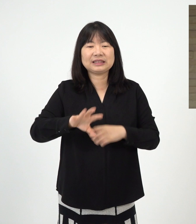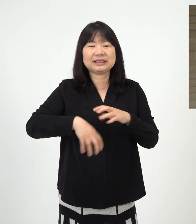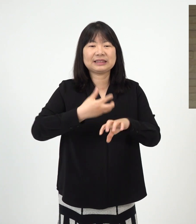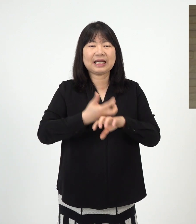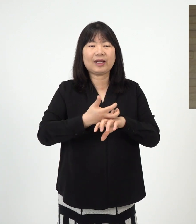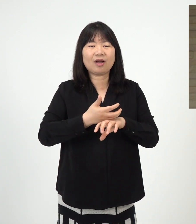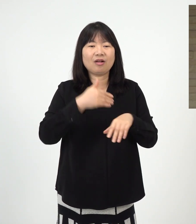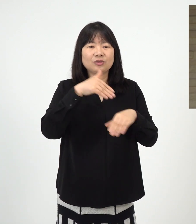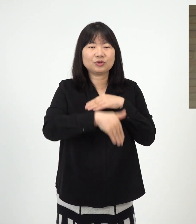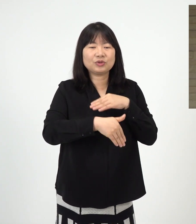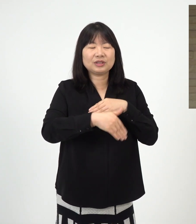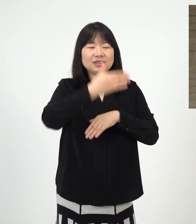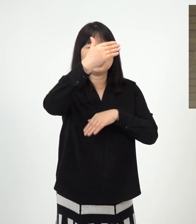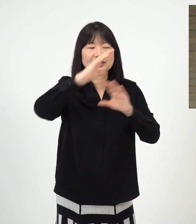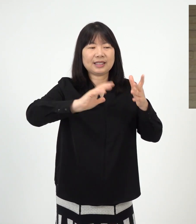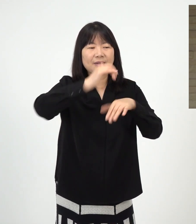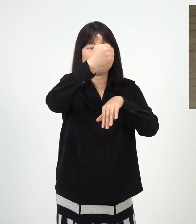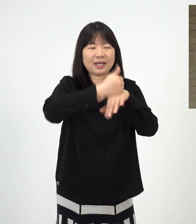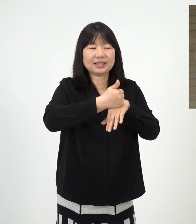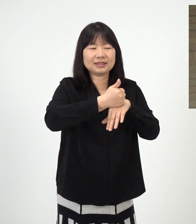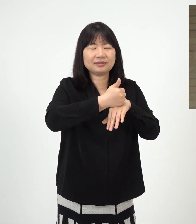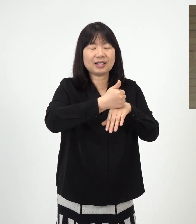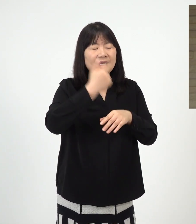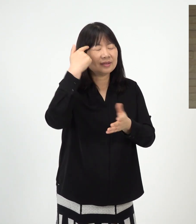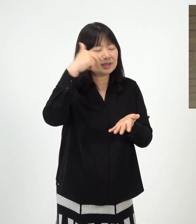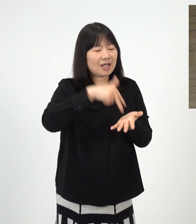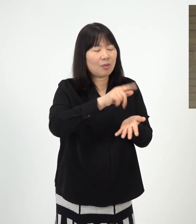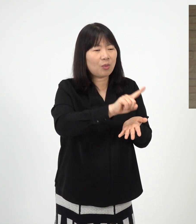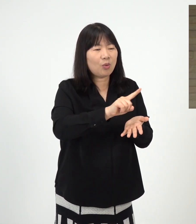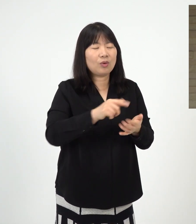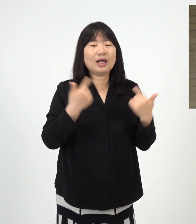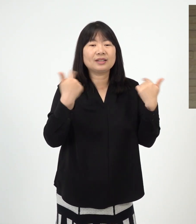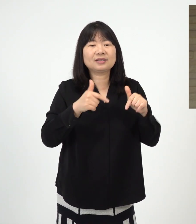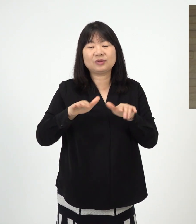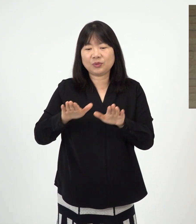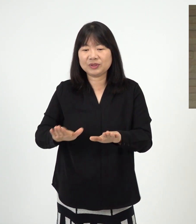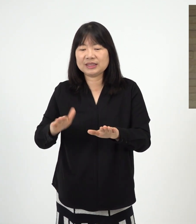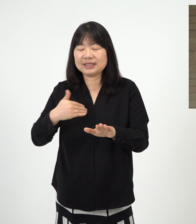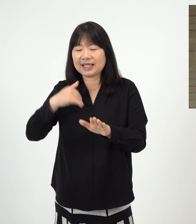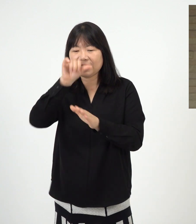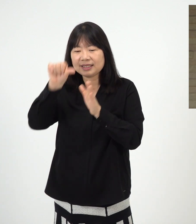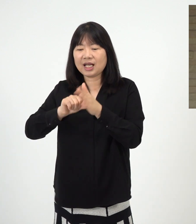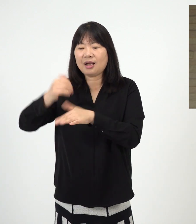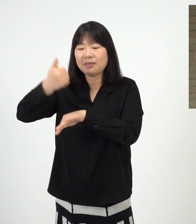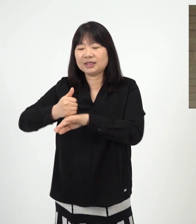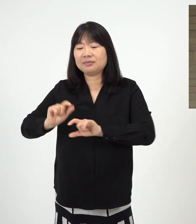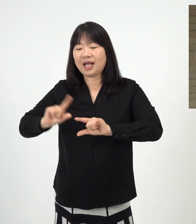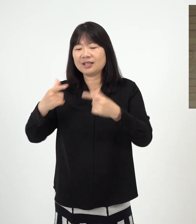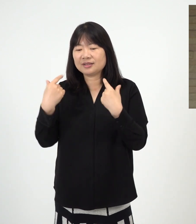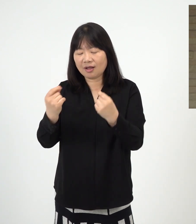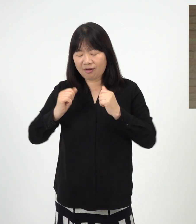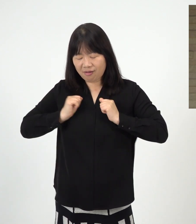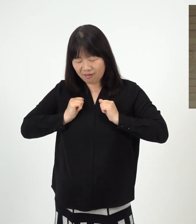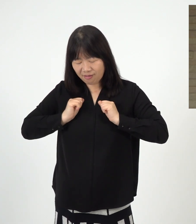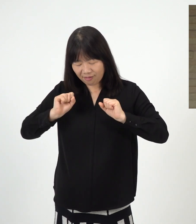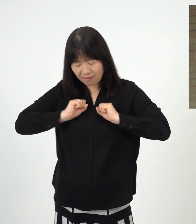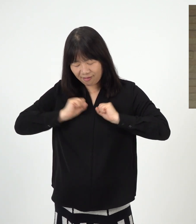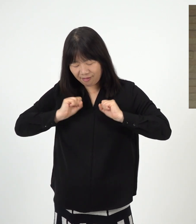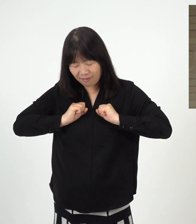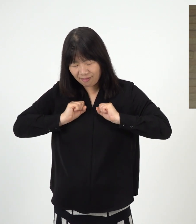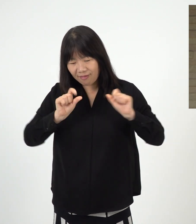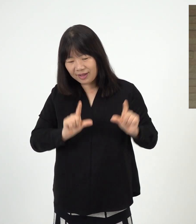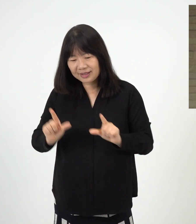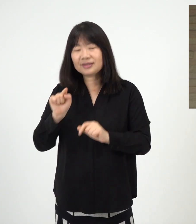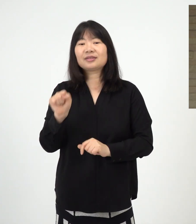치자면 늘 오늘이 내 인생의 뭐처럼? 마지막 날처럼. 그렇죠? 우리가